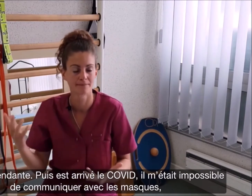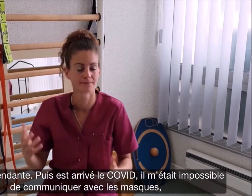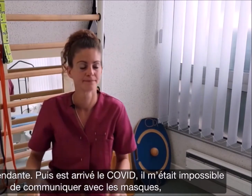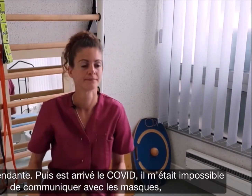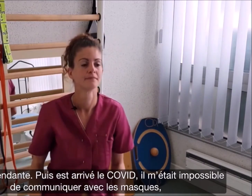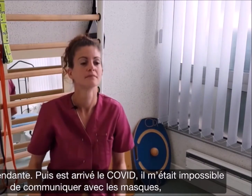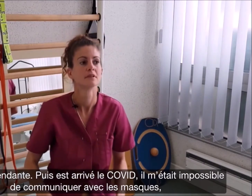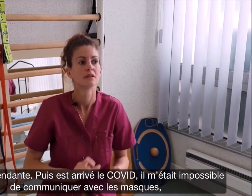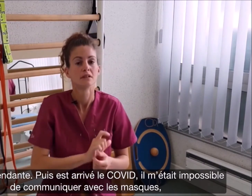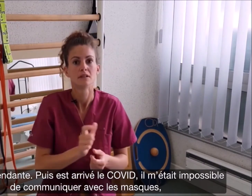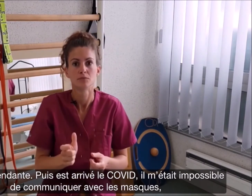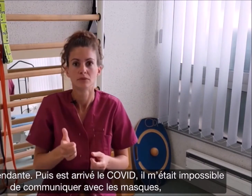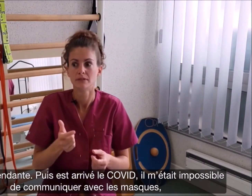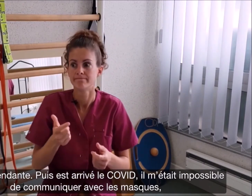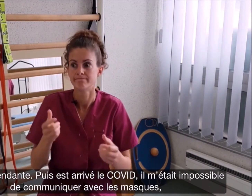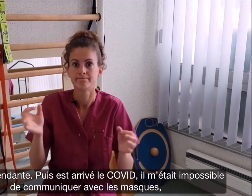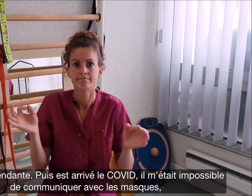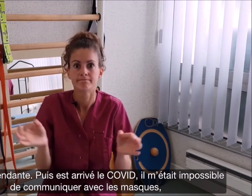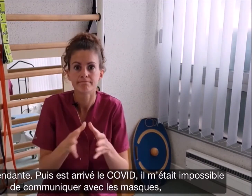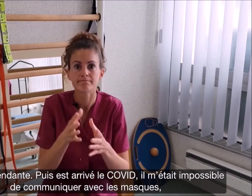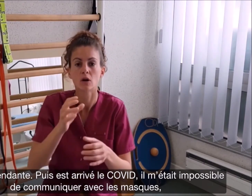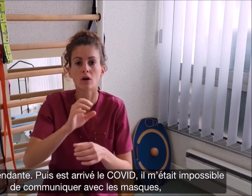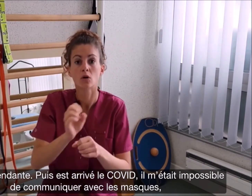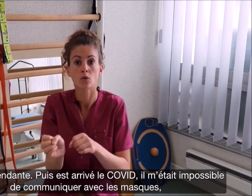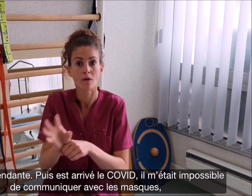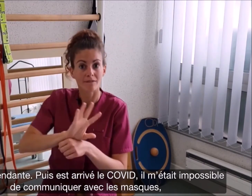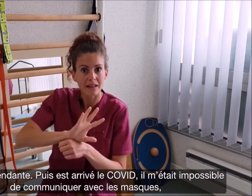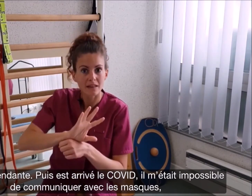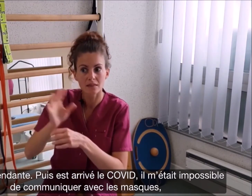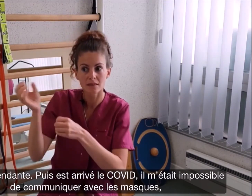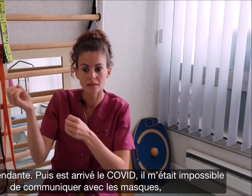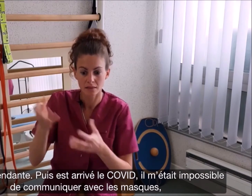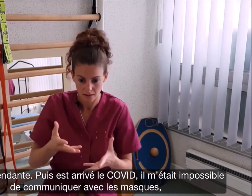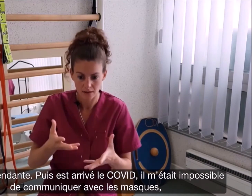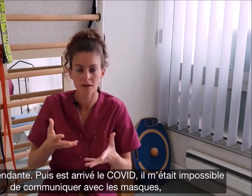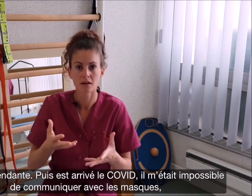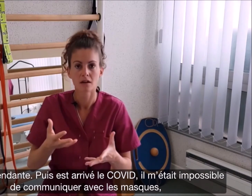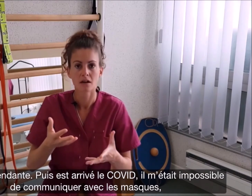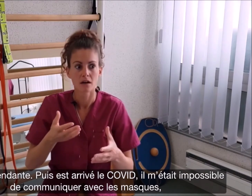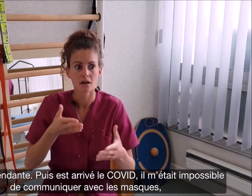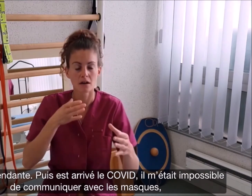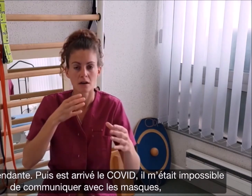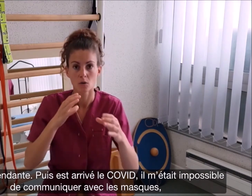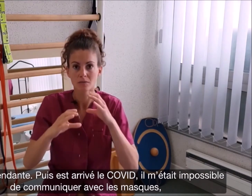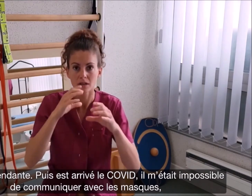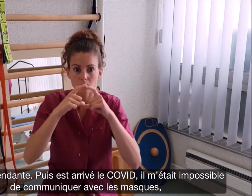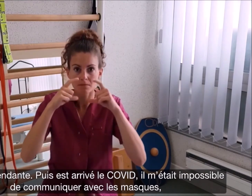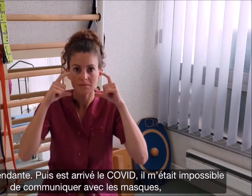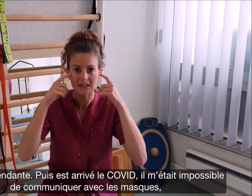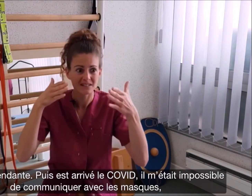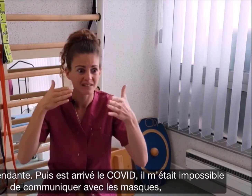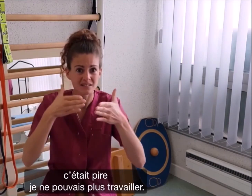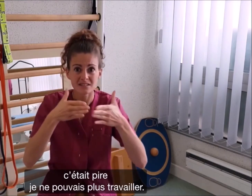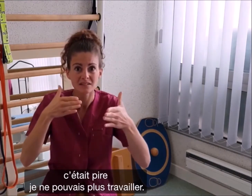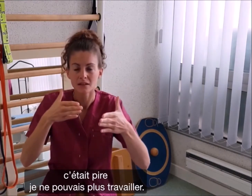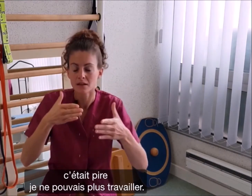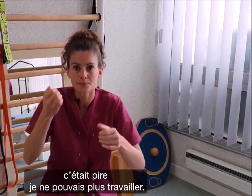J'étais dépendante. Puis est arrivé le Covid. Il m'était impossible de communiquer avec les